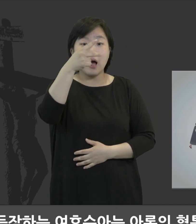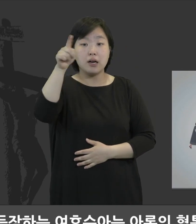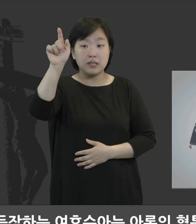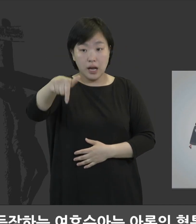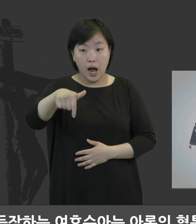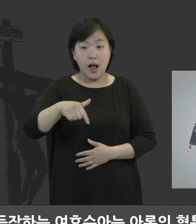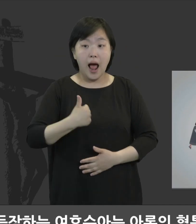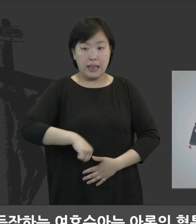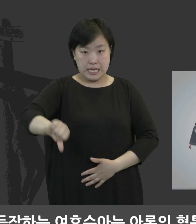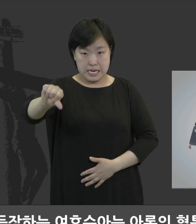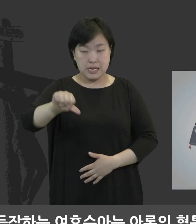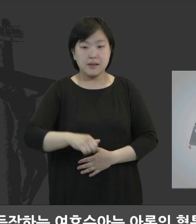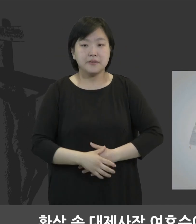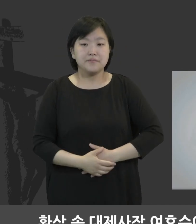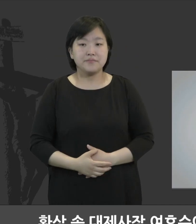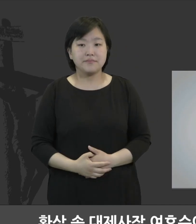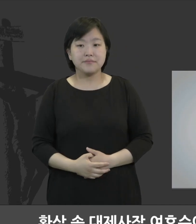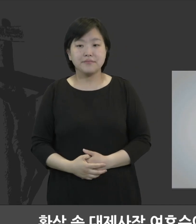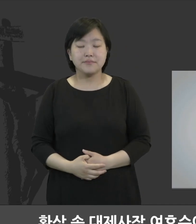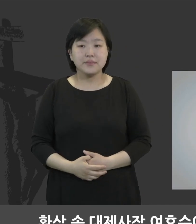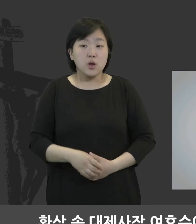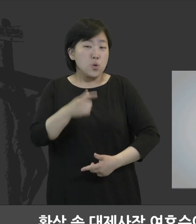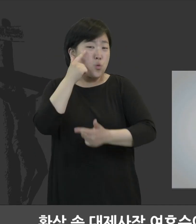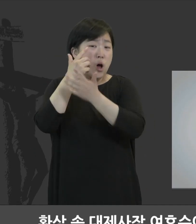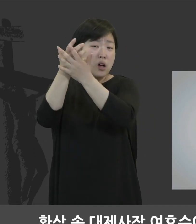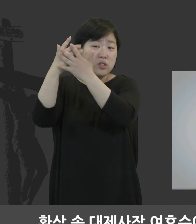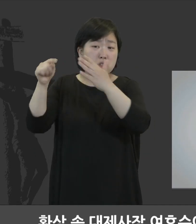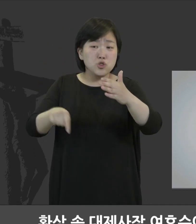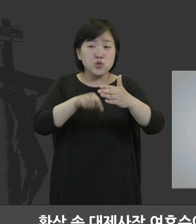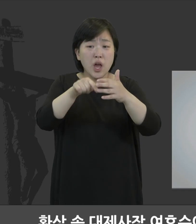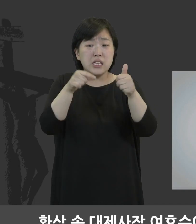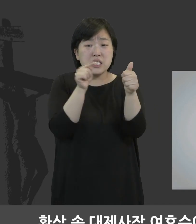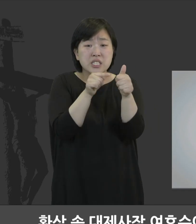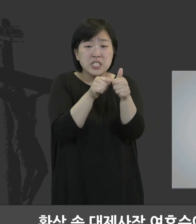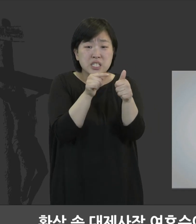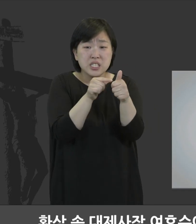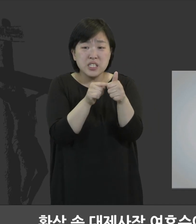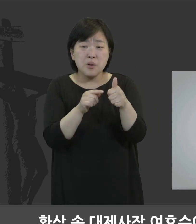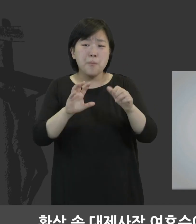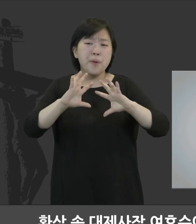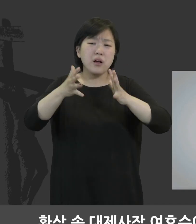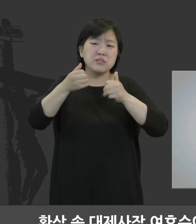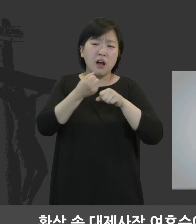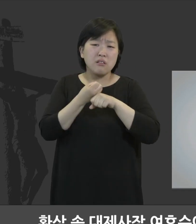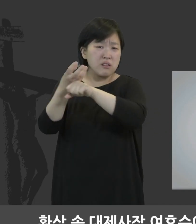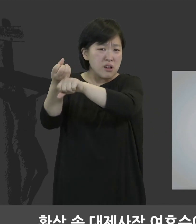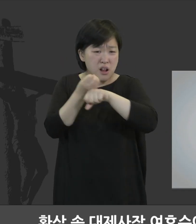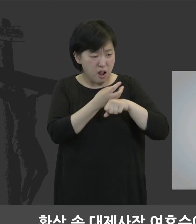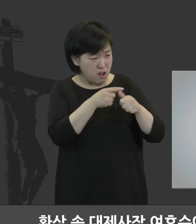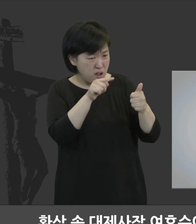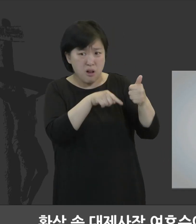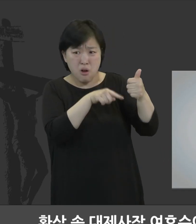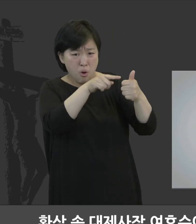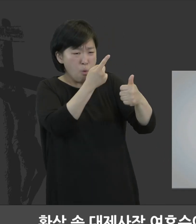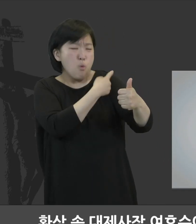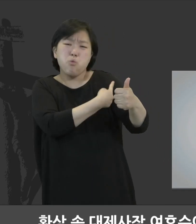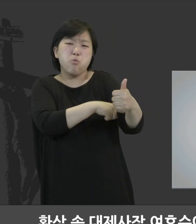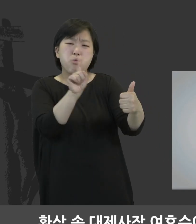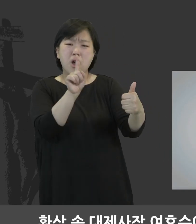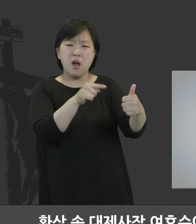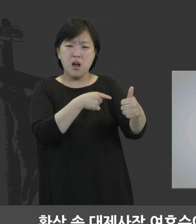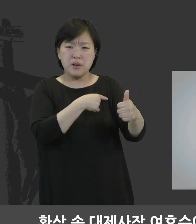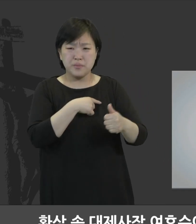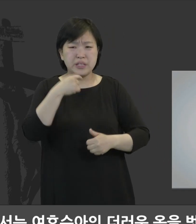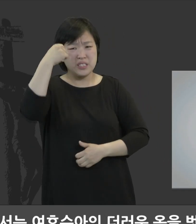여호사닥의 아들입니다. 환상 속 대제사장 여호수아는 누가 봐도 백성의 중재자로서 자격이 없어